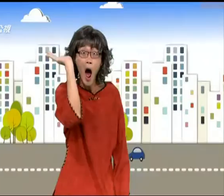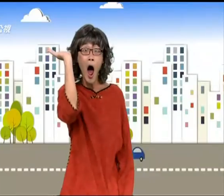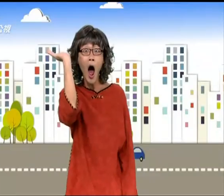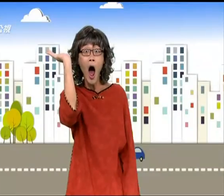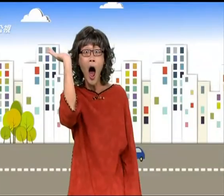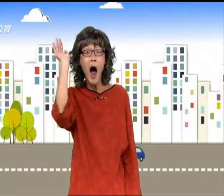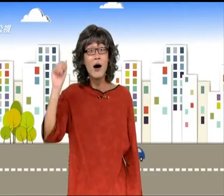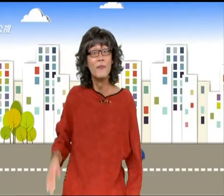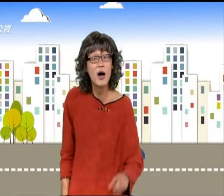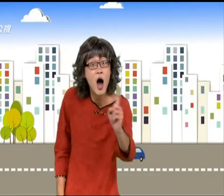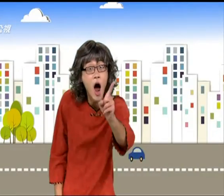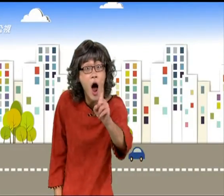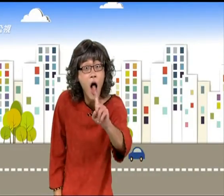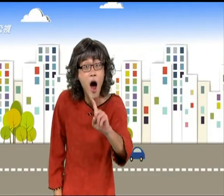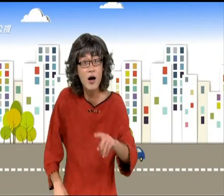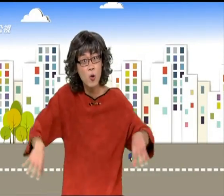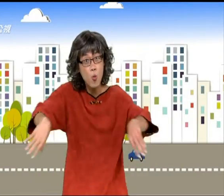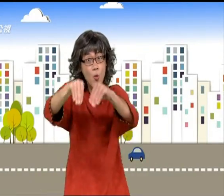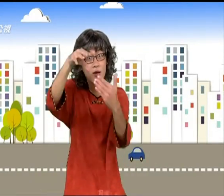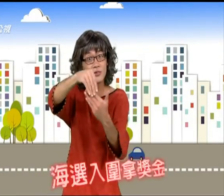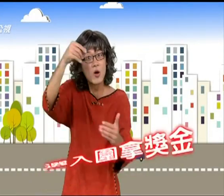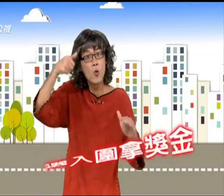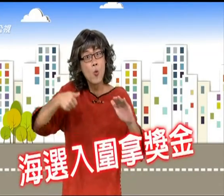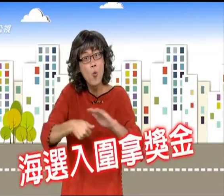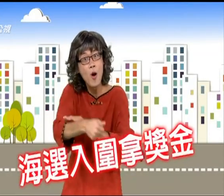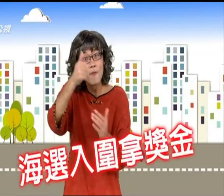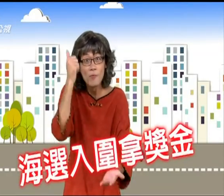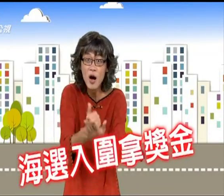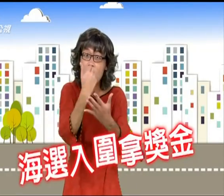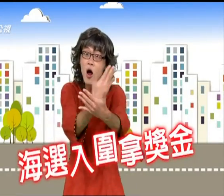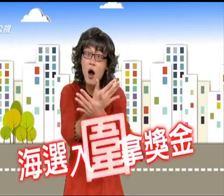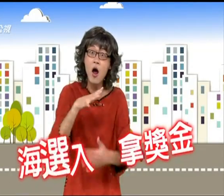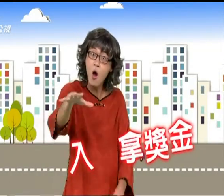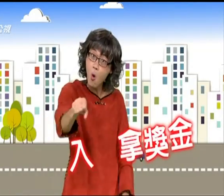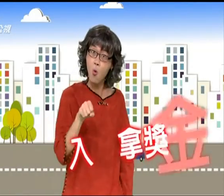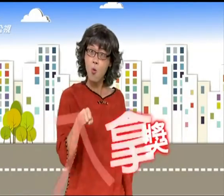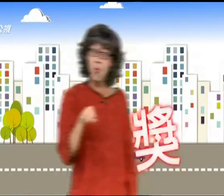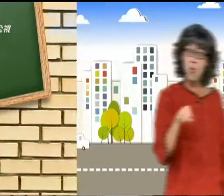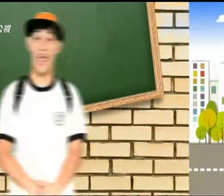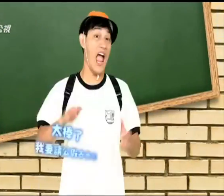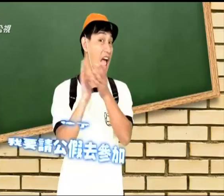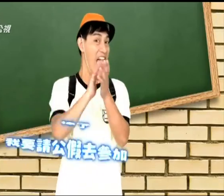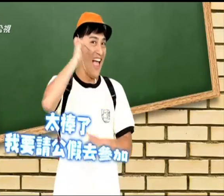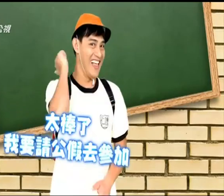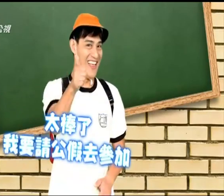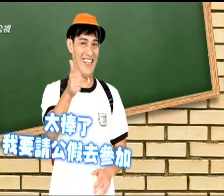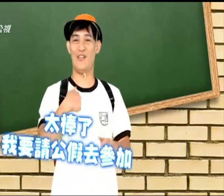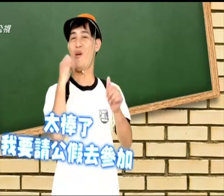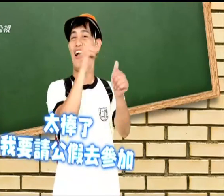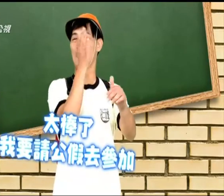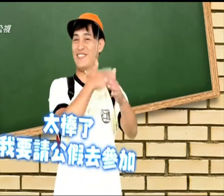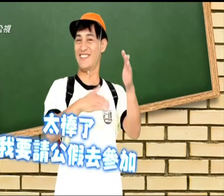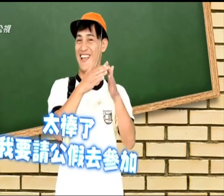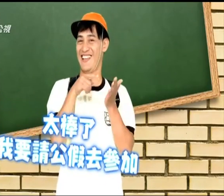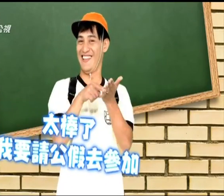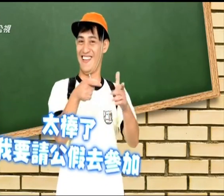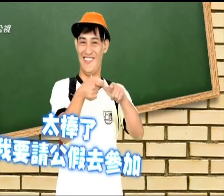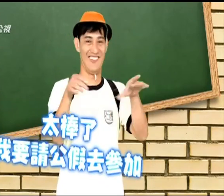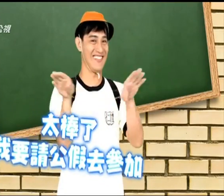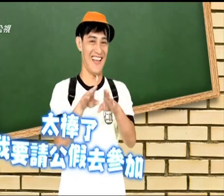啊，虾米呀，只要海选入围就有奖金可以拿哦。哇，好棒哦，我要跟学校请